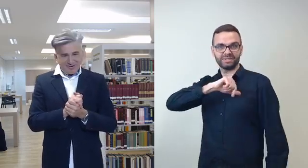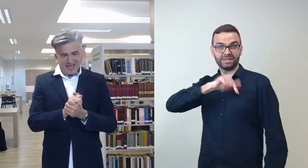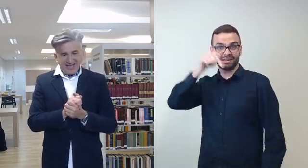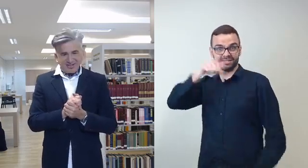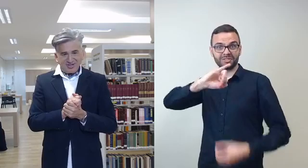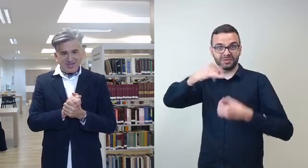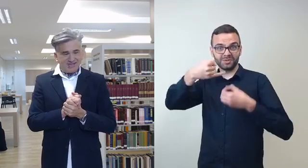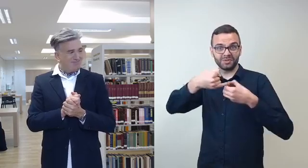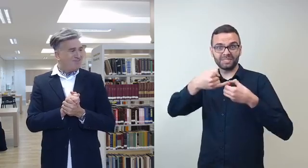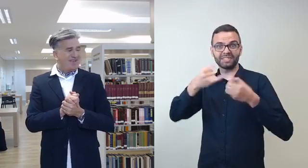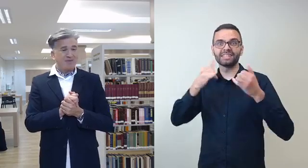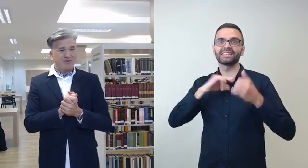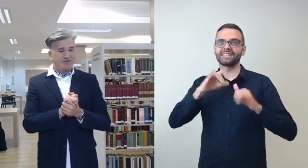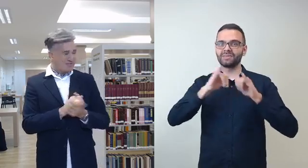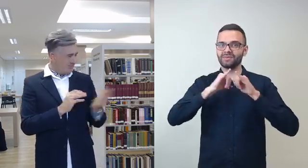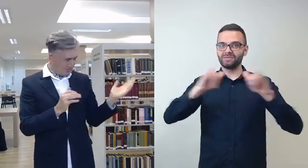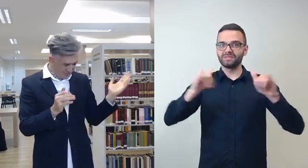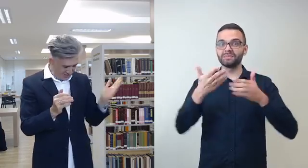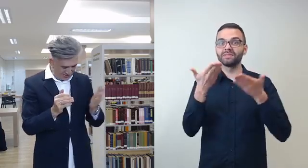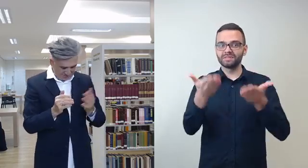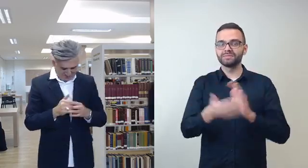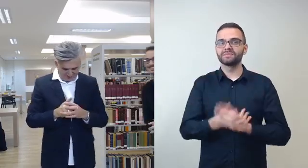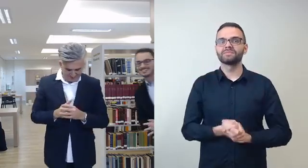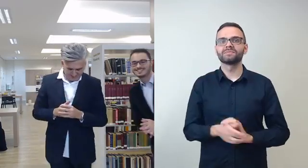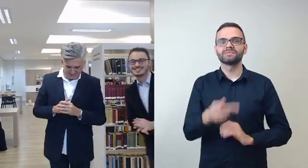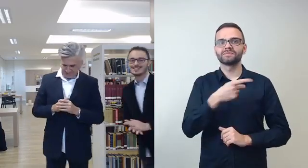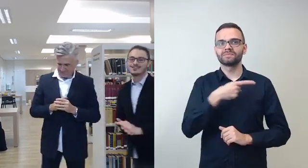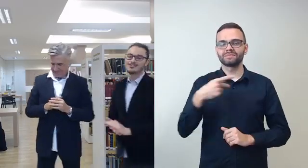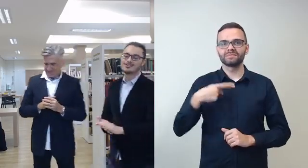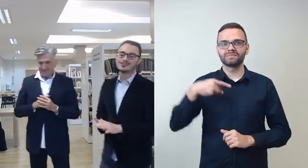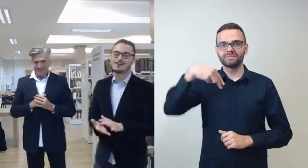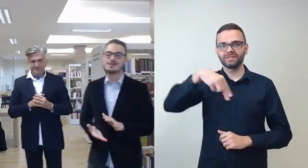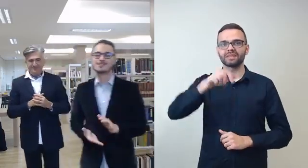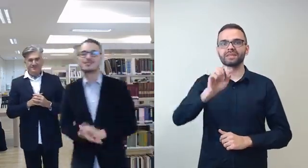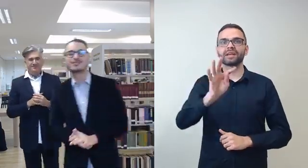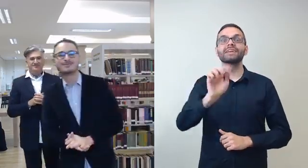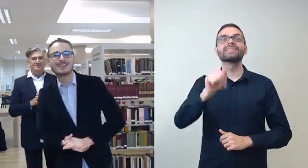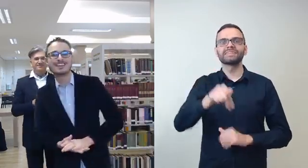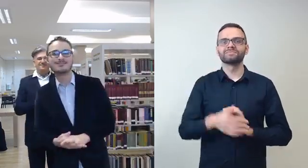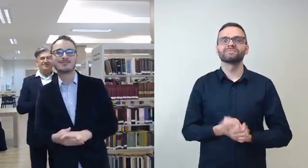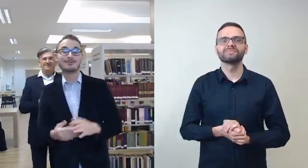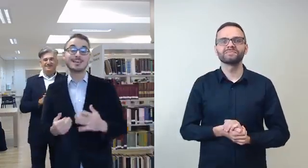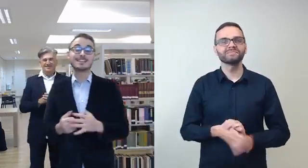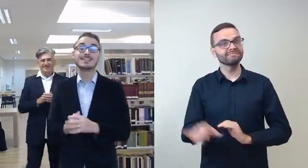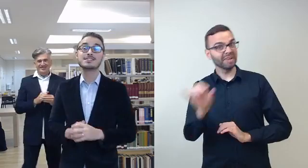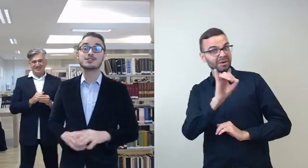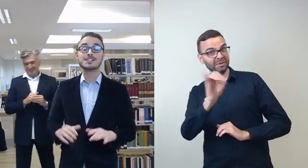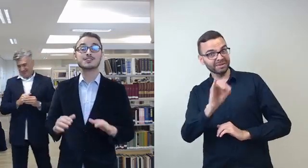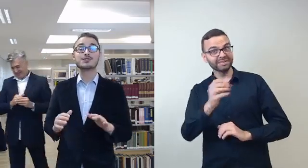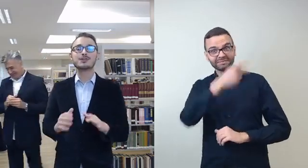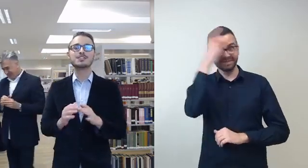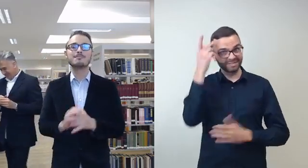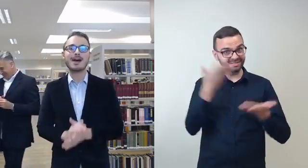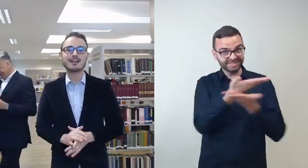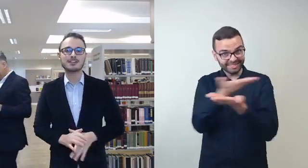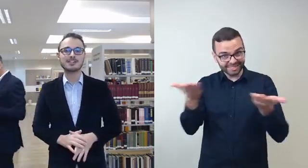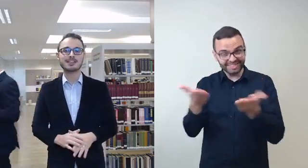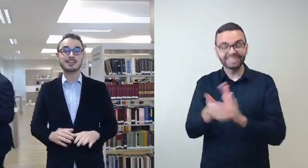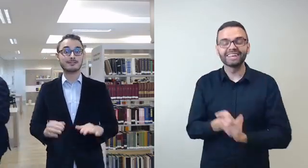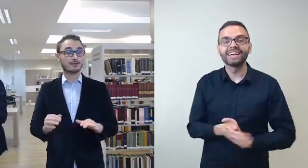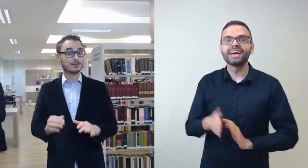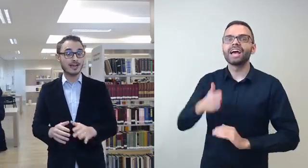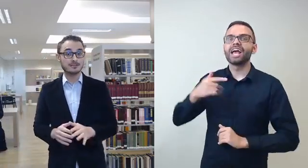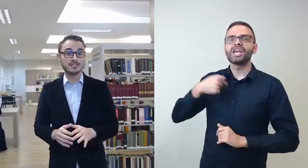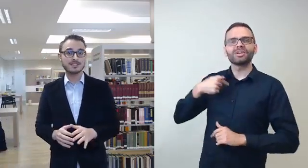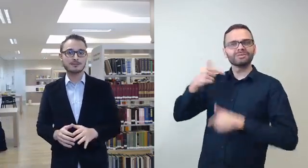mais um recadinho aí para dar para vocês. Pastor Natan. Olá pessoal, tudo bem? Meu nome é Natan, sou gestor de marketing aqui